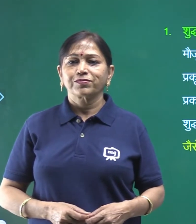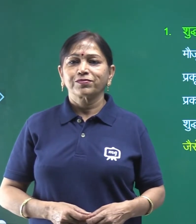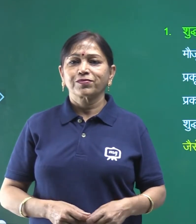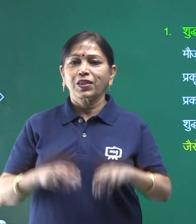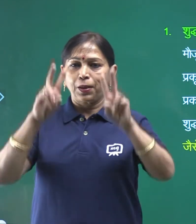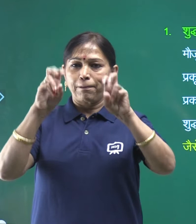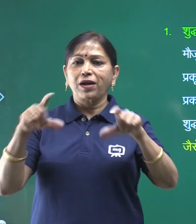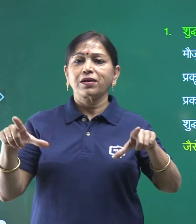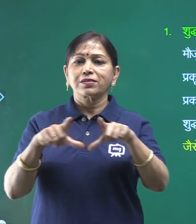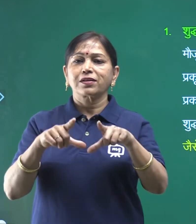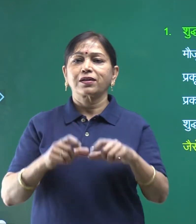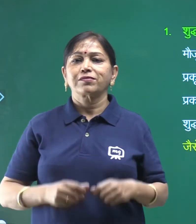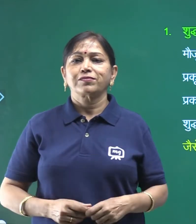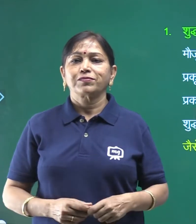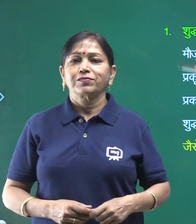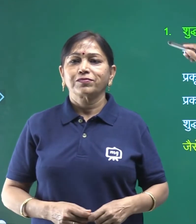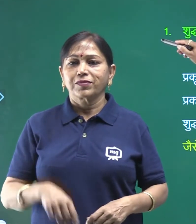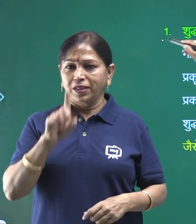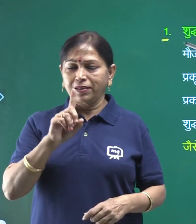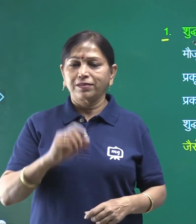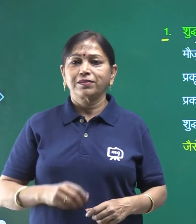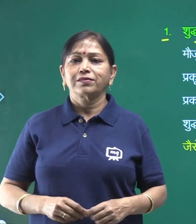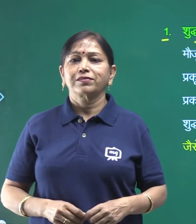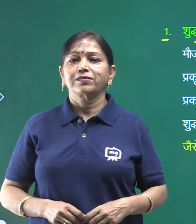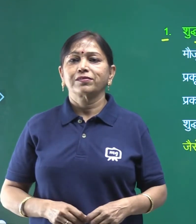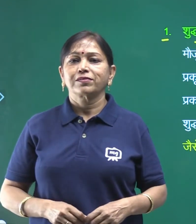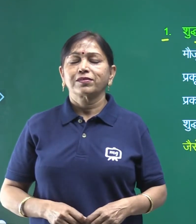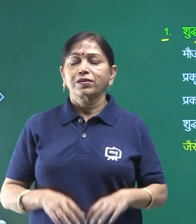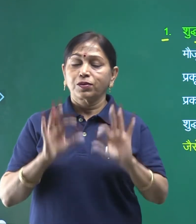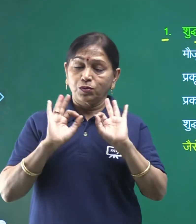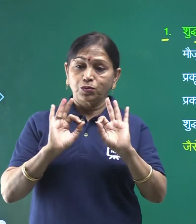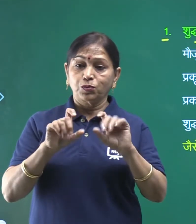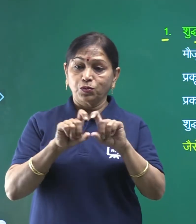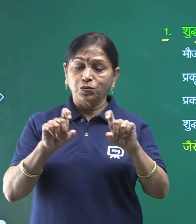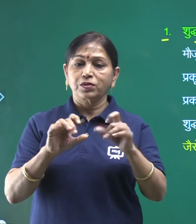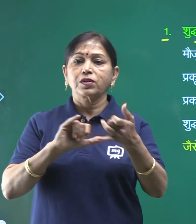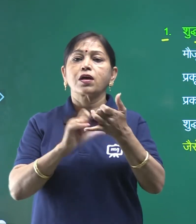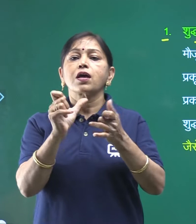पाठ का सार। 1 शुद्ध पदार्थ